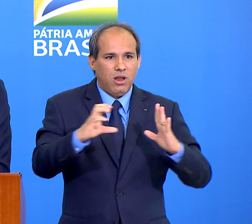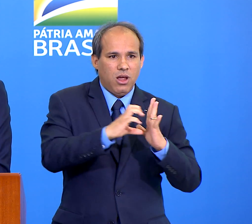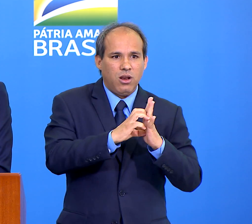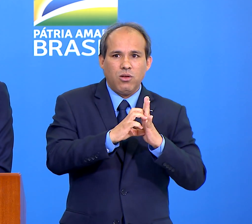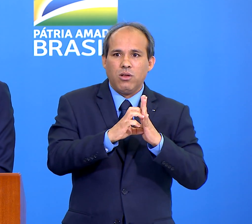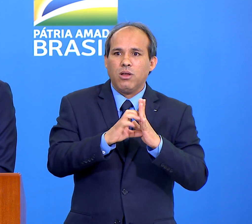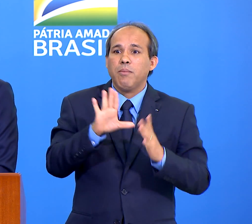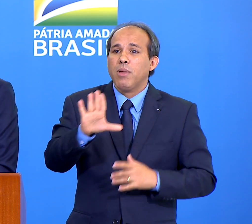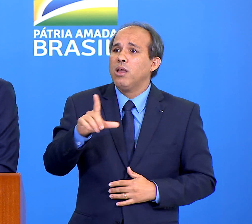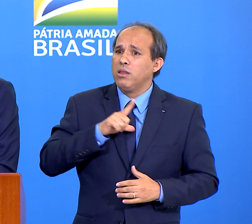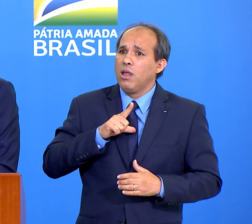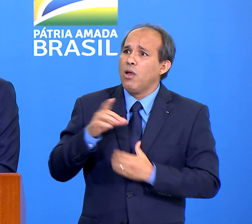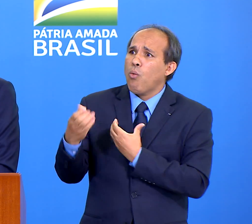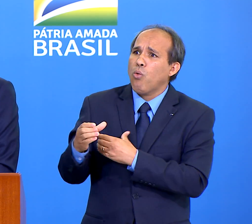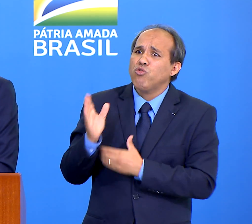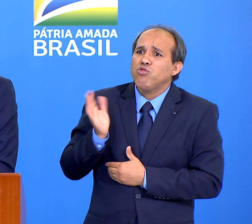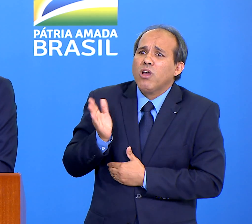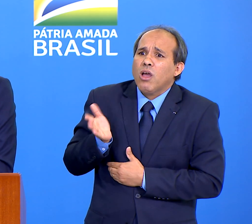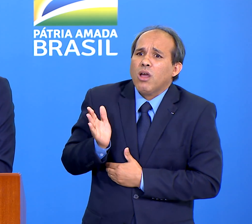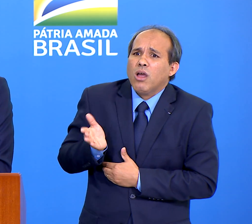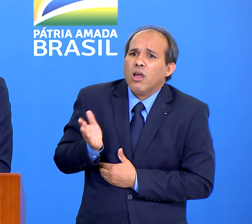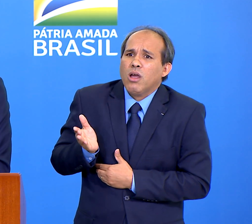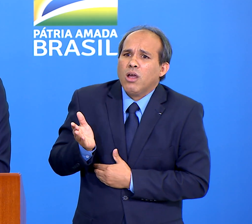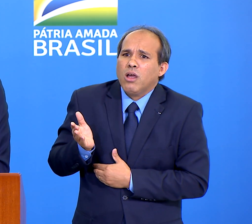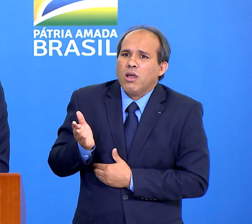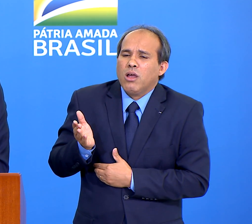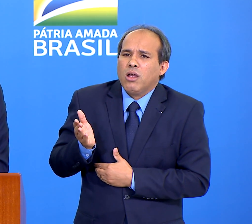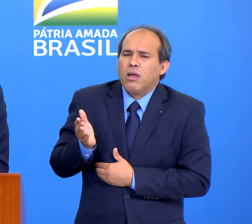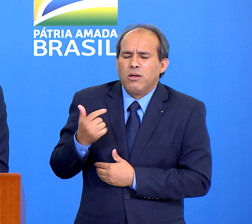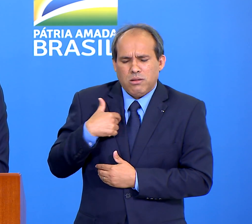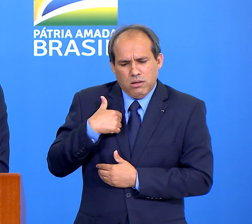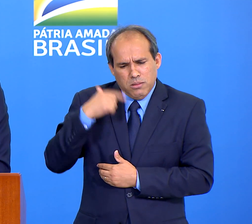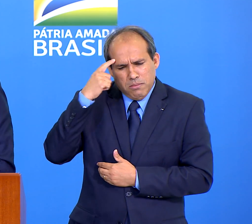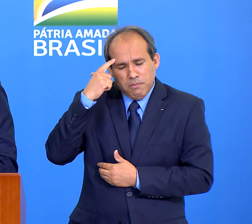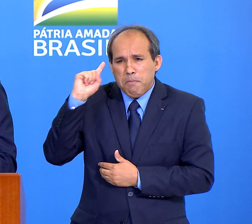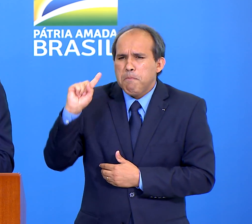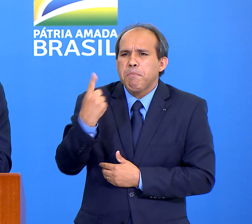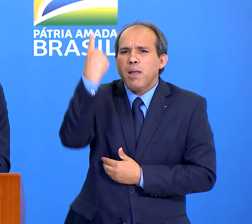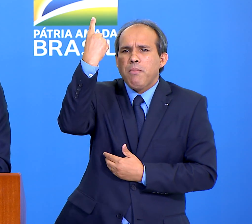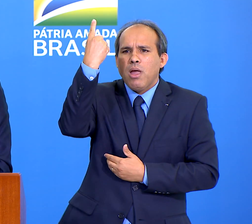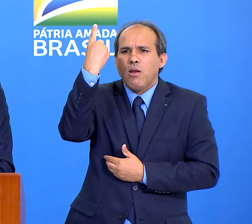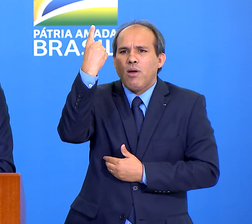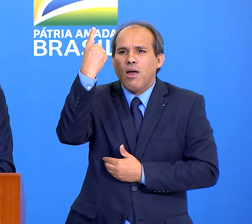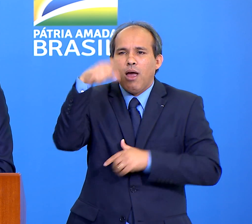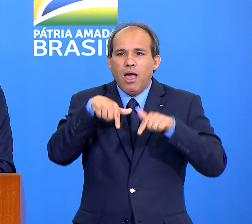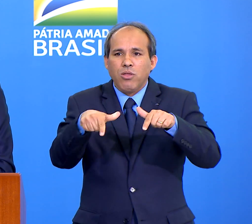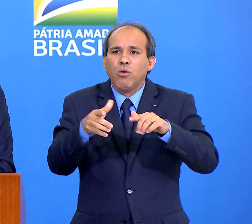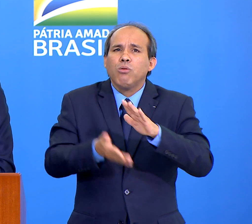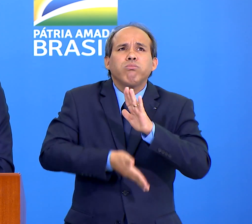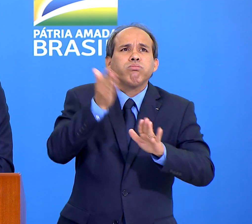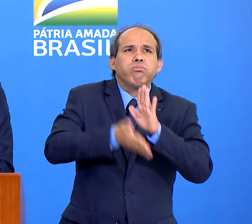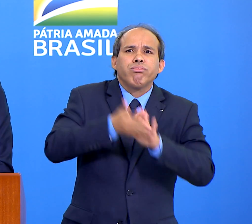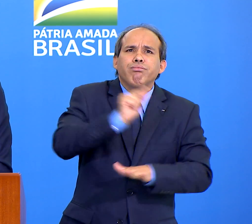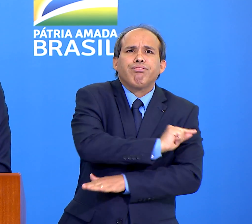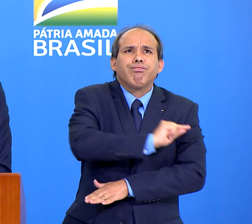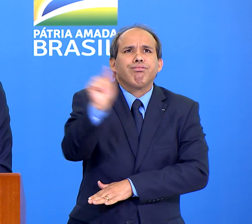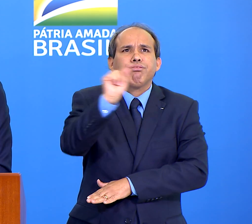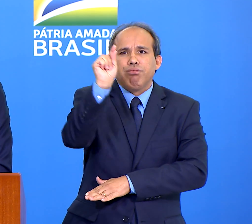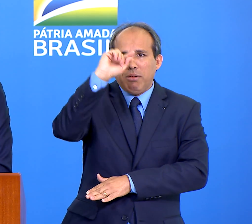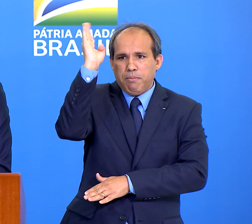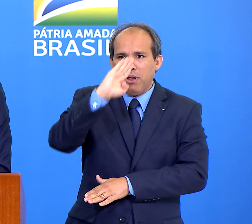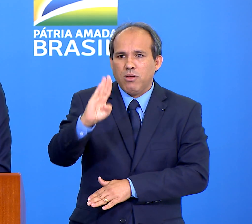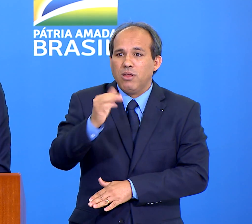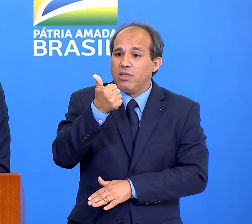existiam concurso vigente Oi e o quê que foi a primeira coisa que nós fizemos Viajando pelo Brasil São